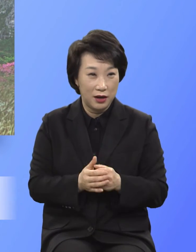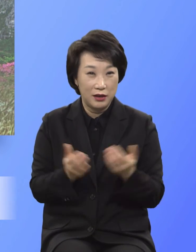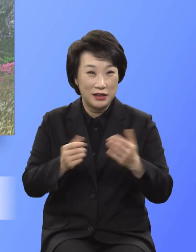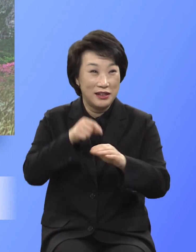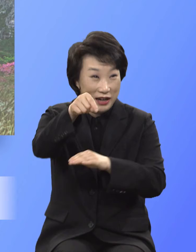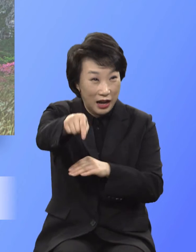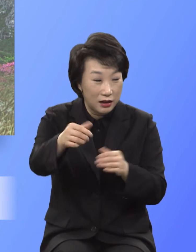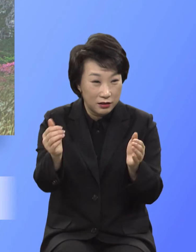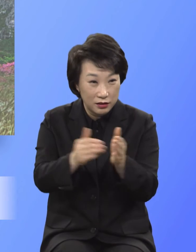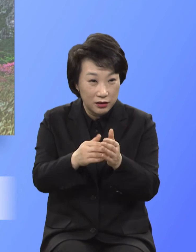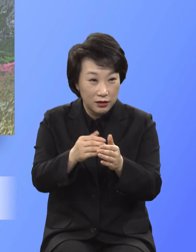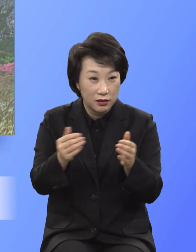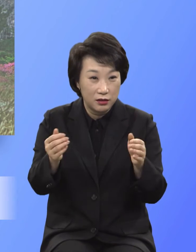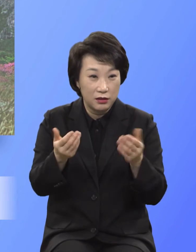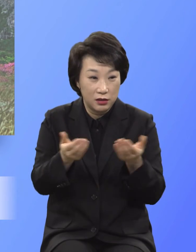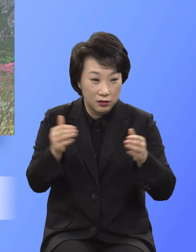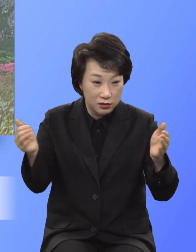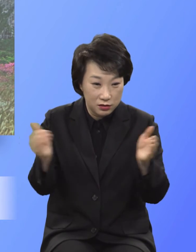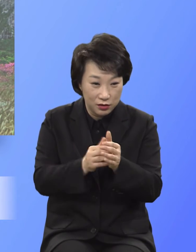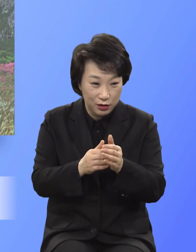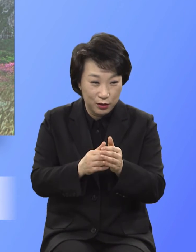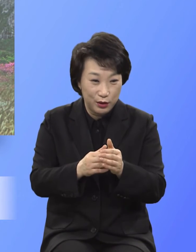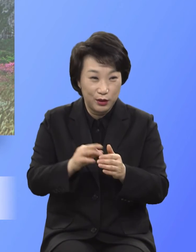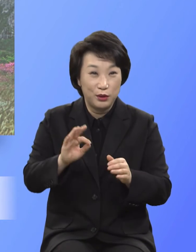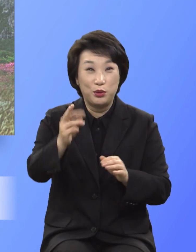보니까 차비가